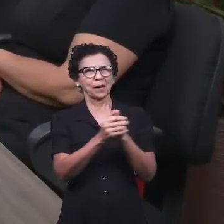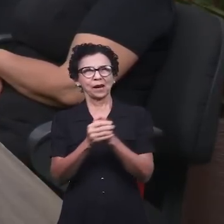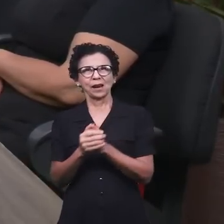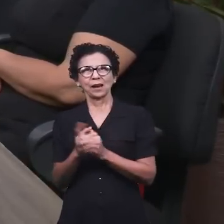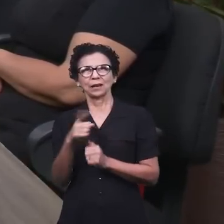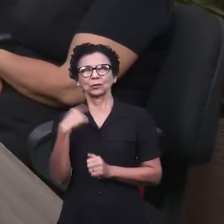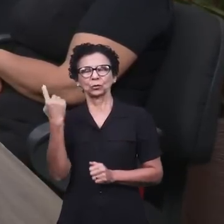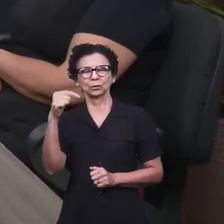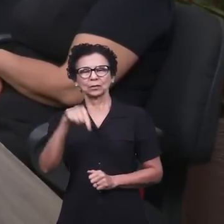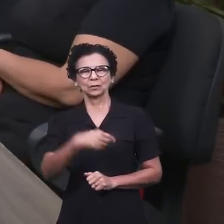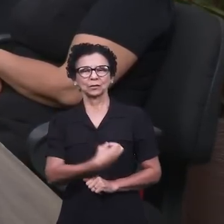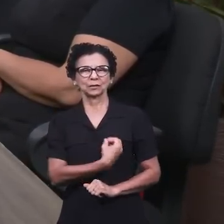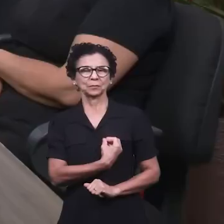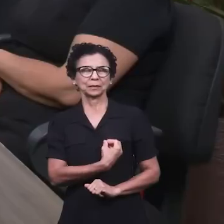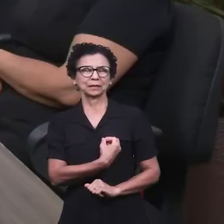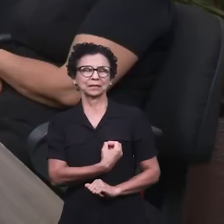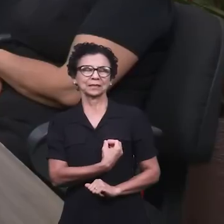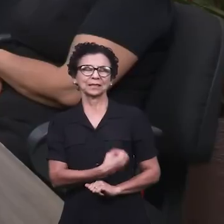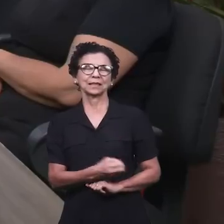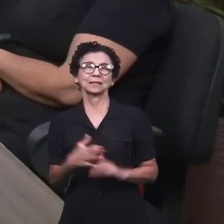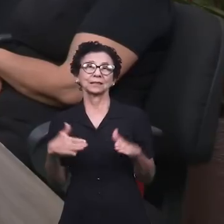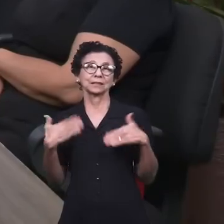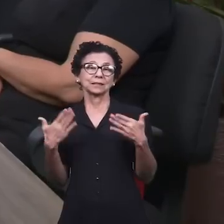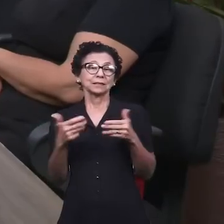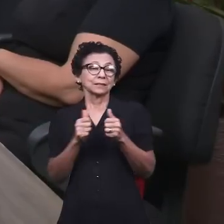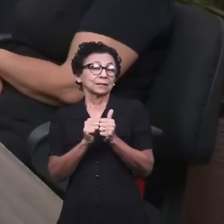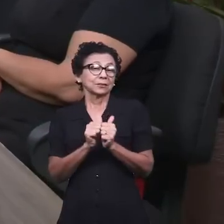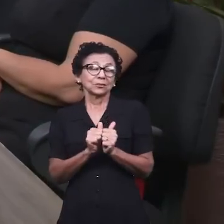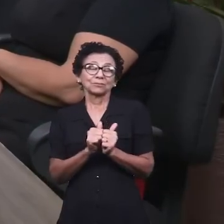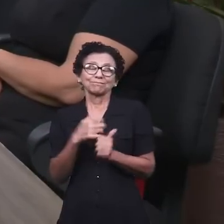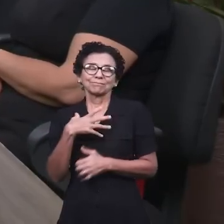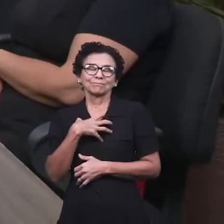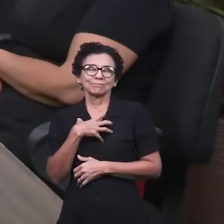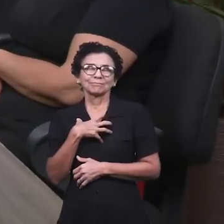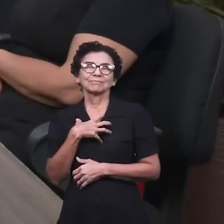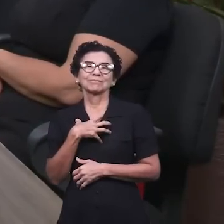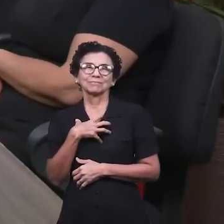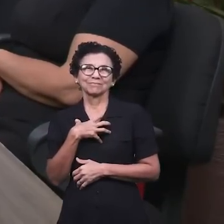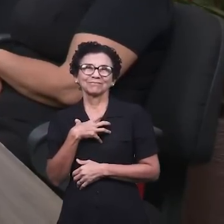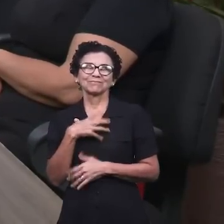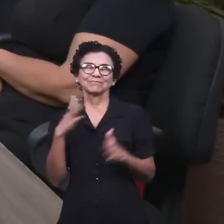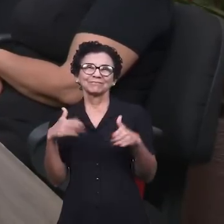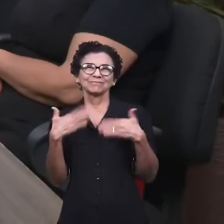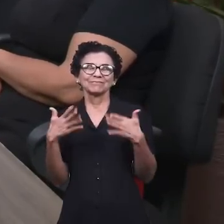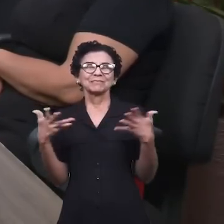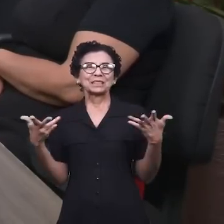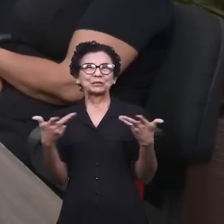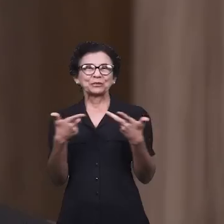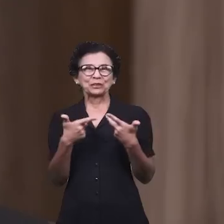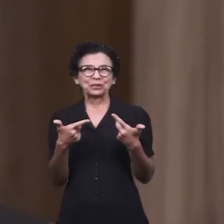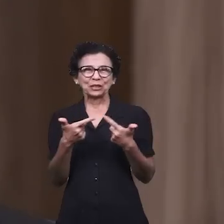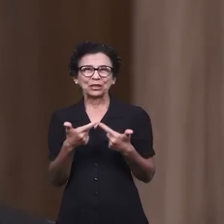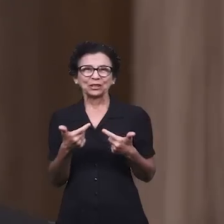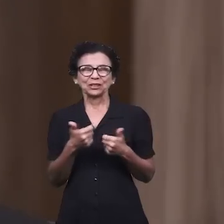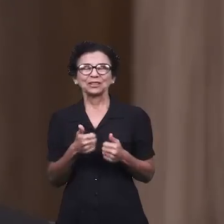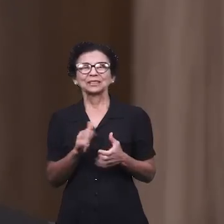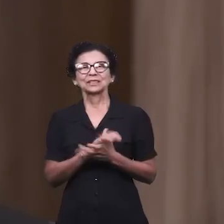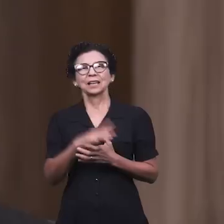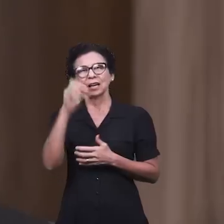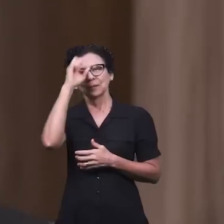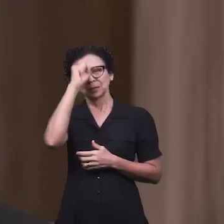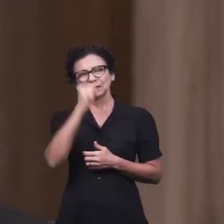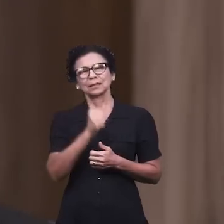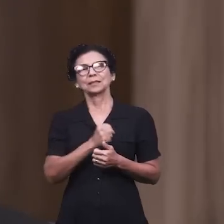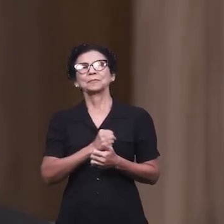né? Novamente, para mim, então, uma alegria maravilhosa poder ver um pouquinho novamente os irmãos. E continuem, se